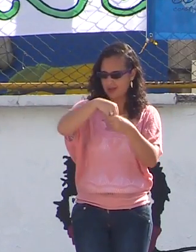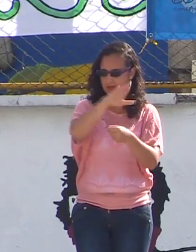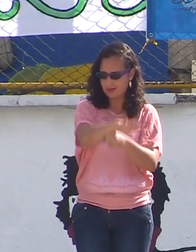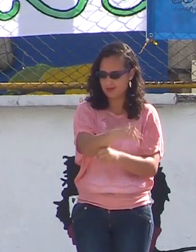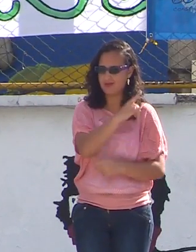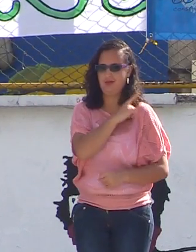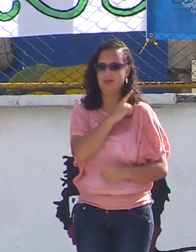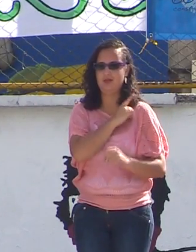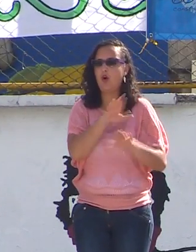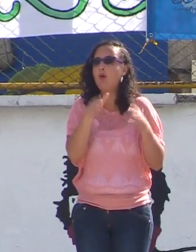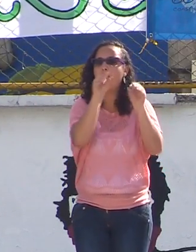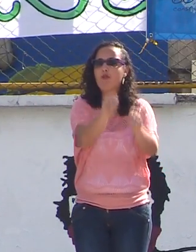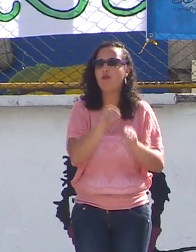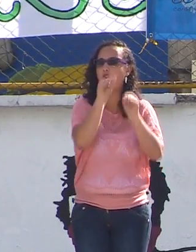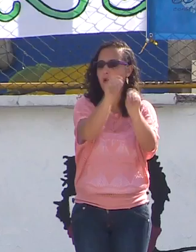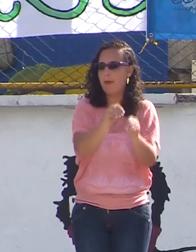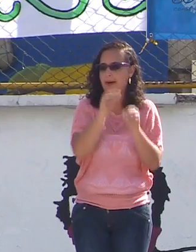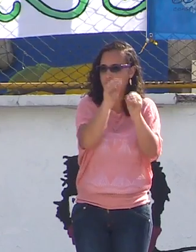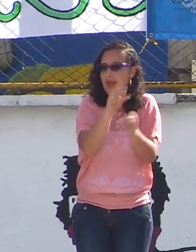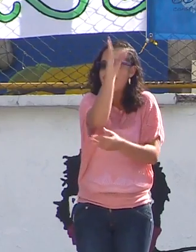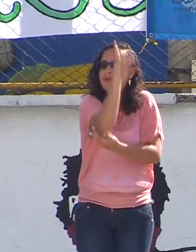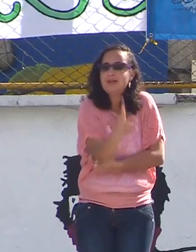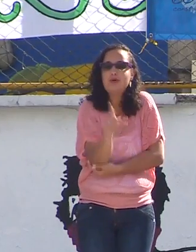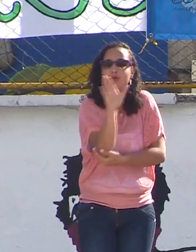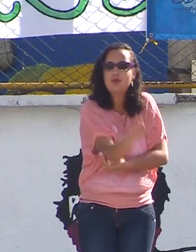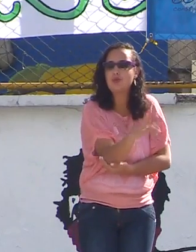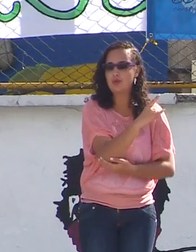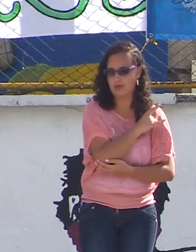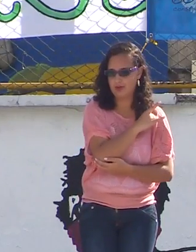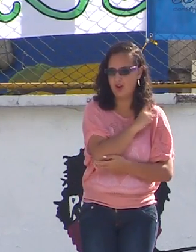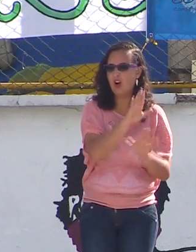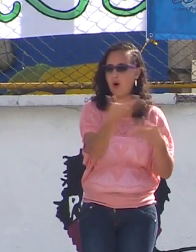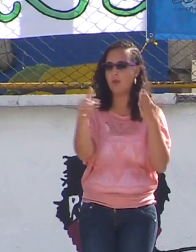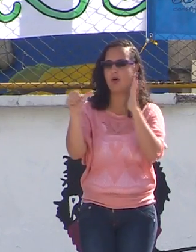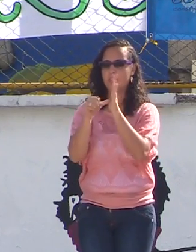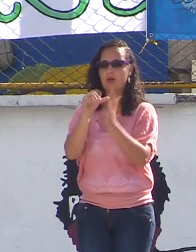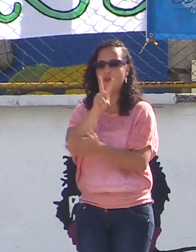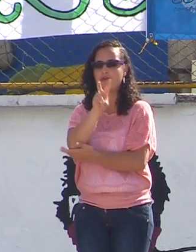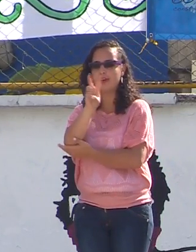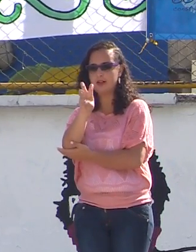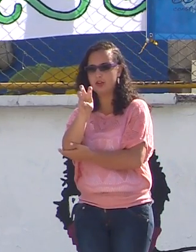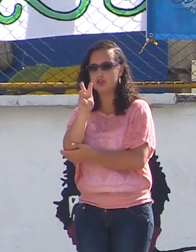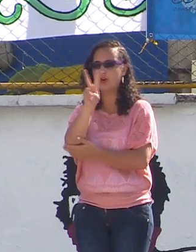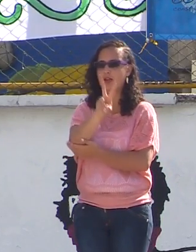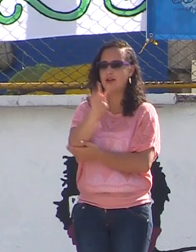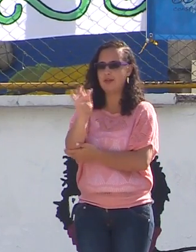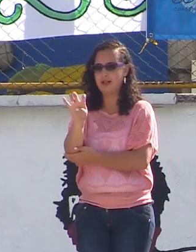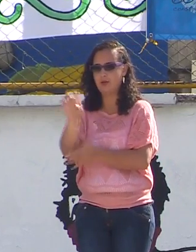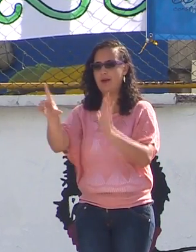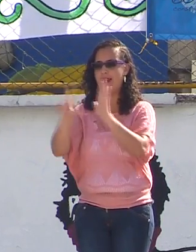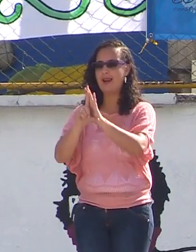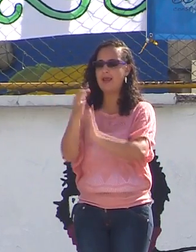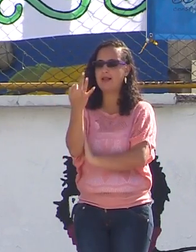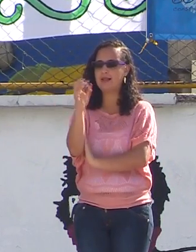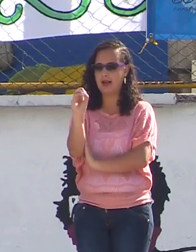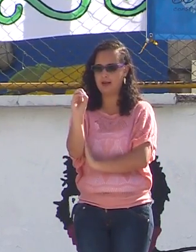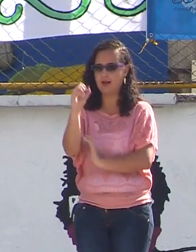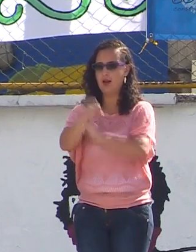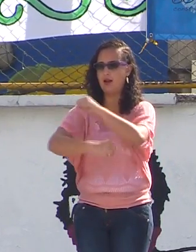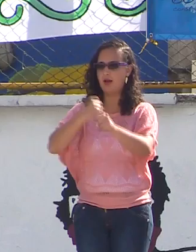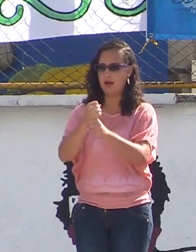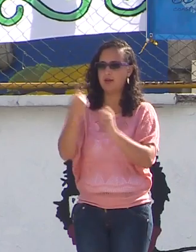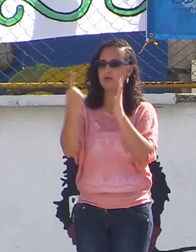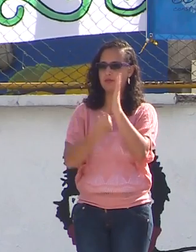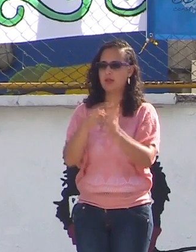formativas según se desarrolla en los artículos 28 y 29 de la Ley 30